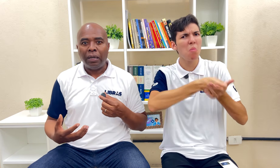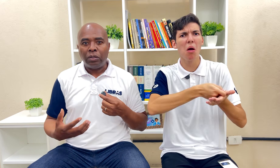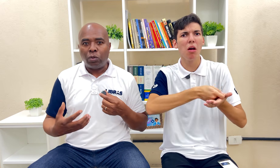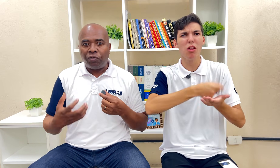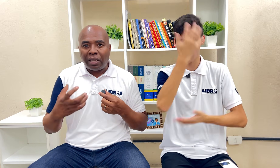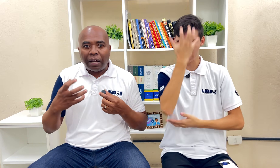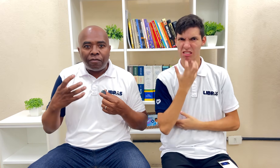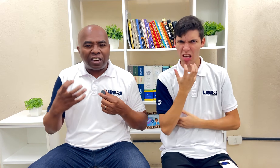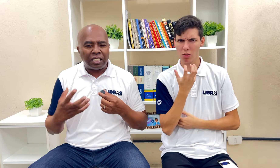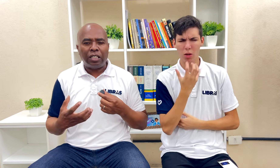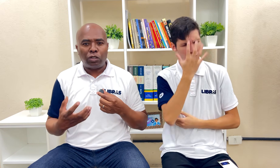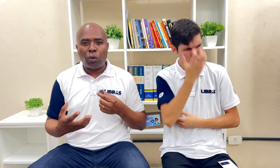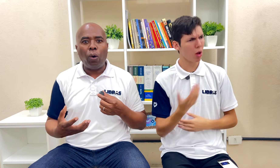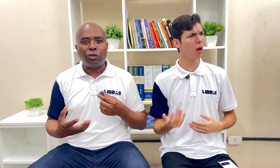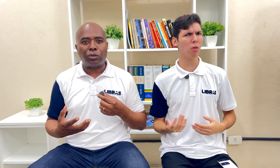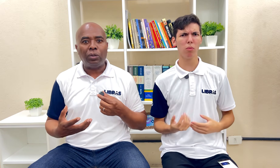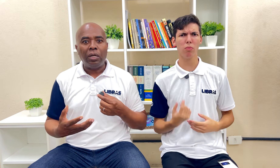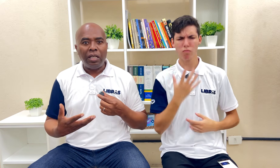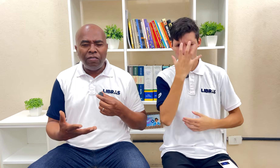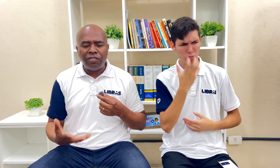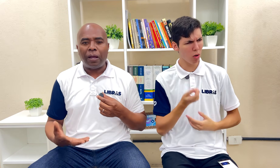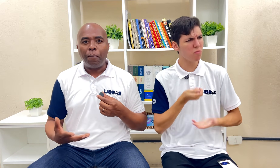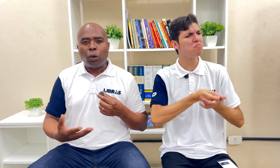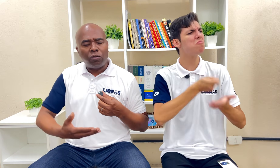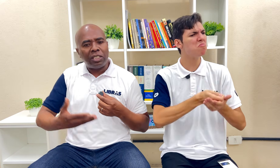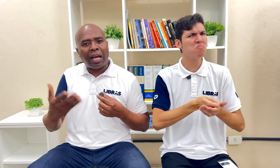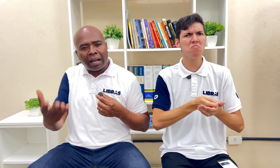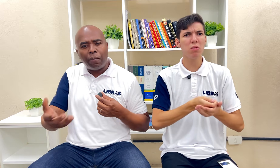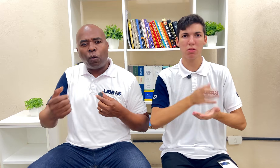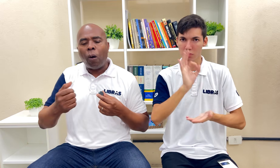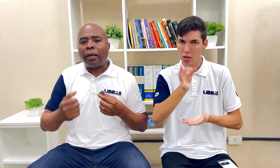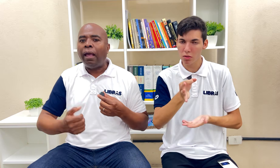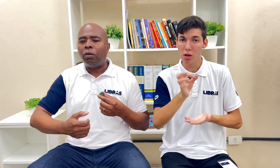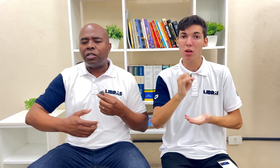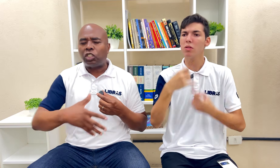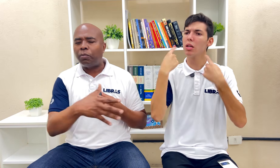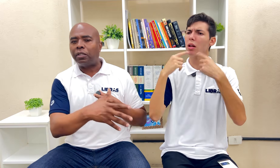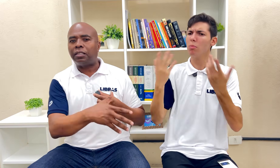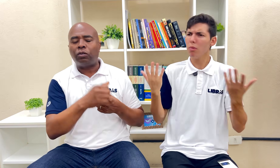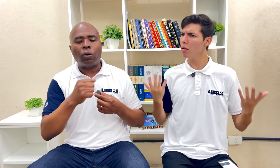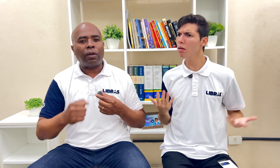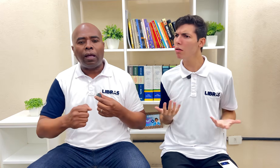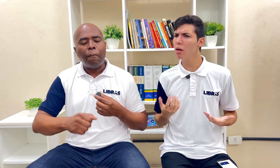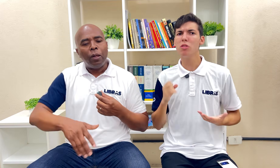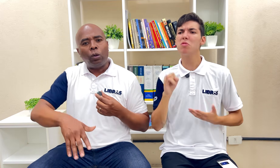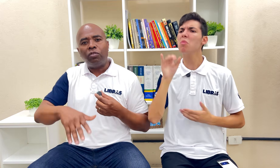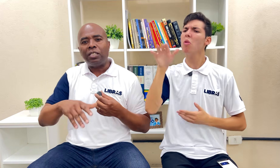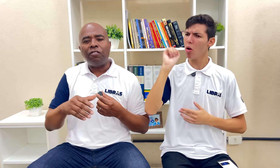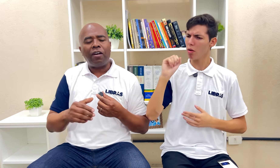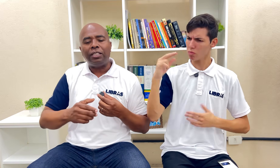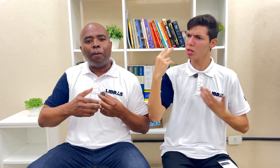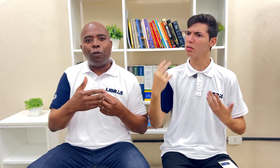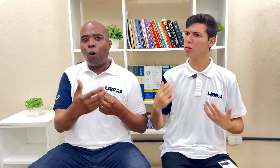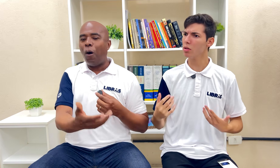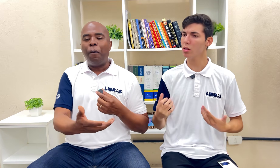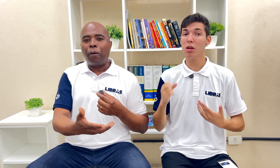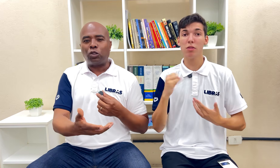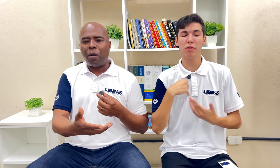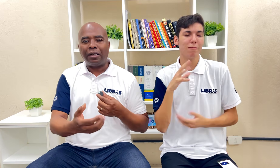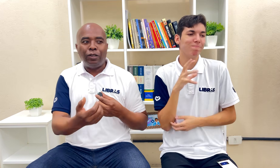Não fica franzindo o seu rosto? Enfim, quando você reclama com alguém, quando você chama a atenção de alguém, quando você fala de amor para o seu marido,